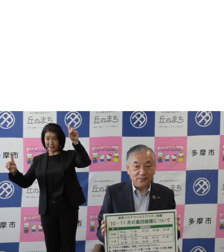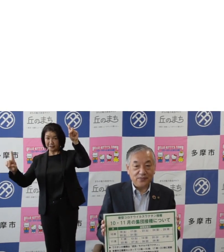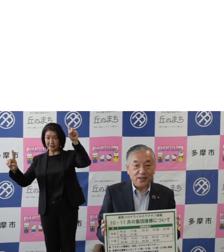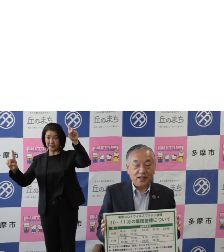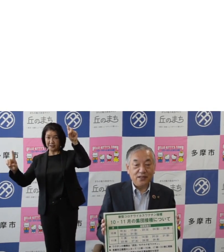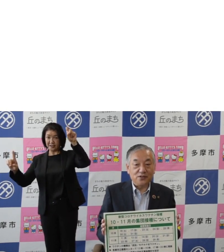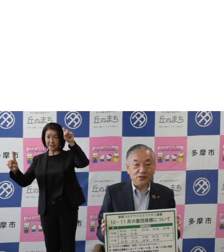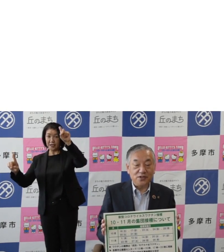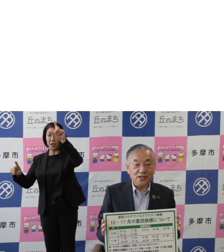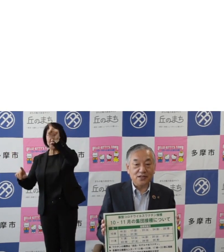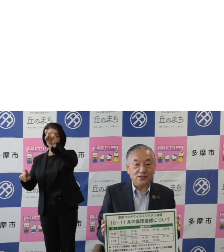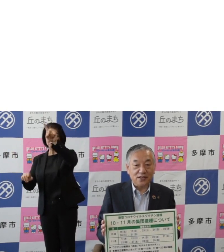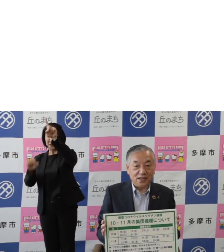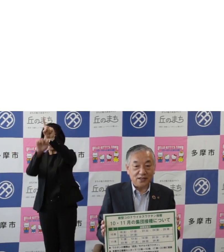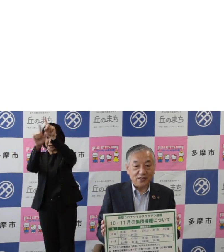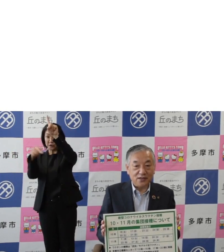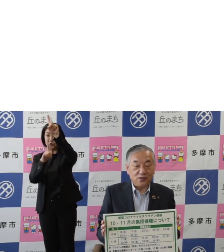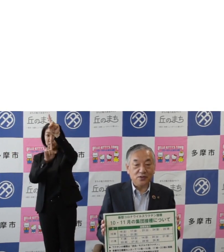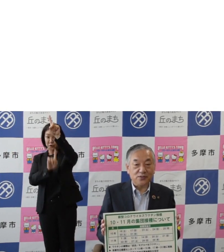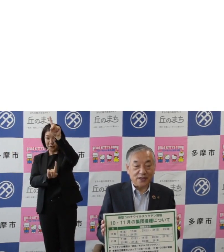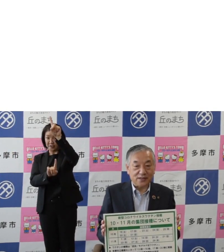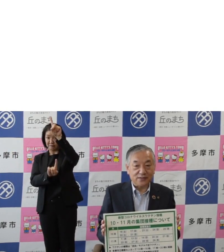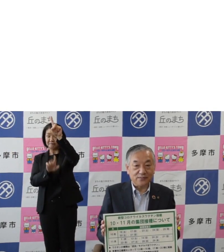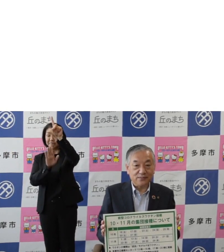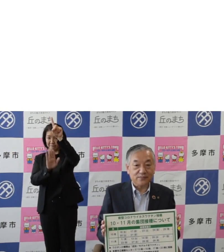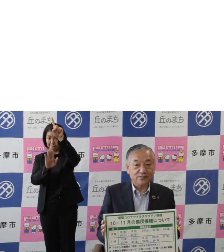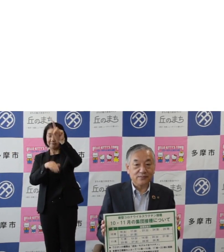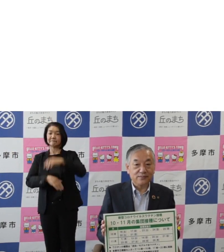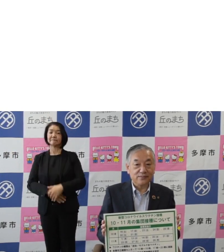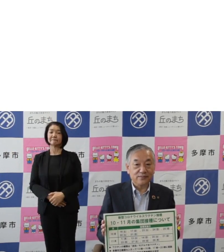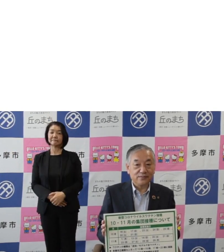日、11月1日とします。